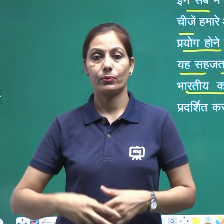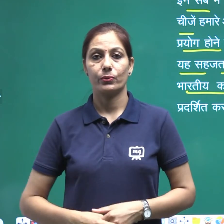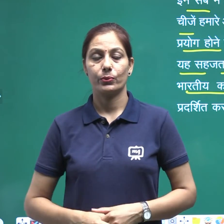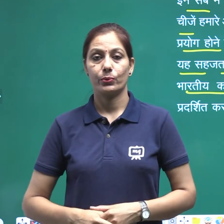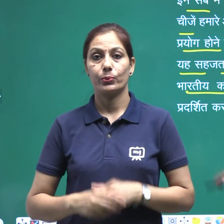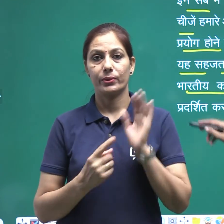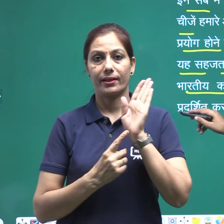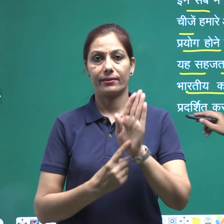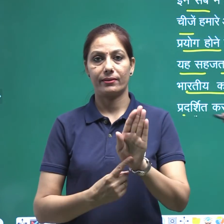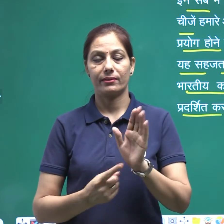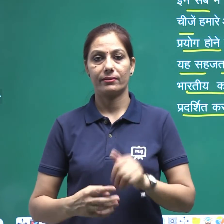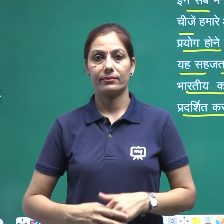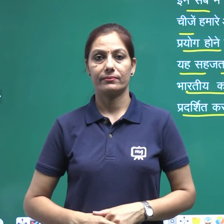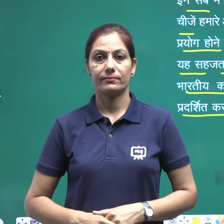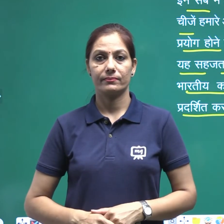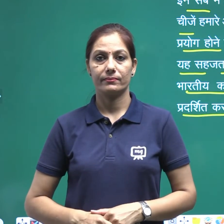प्रदर्शित करती है।